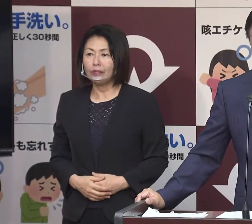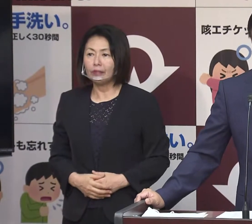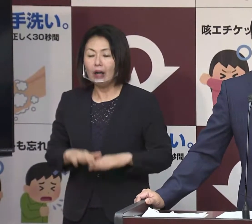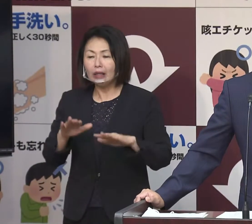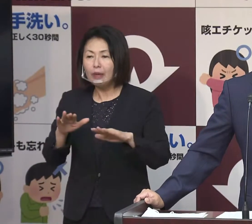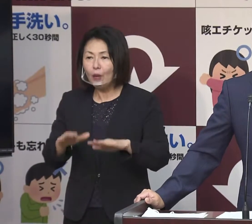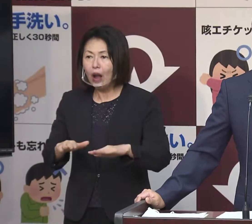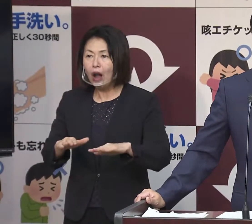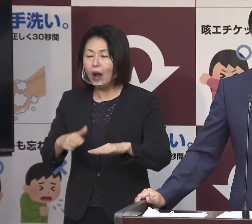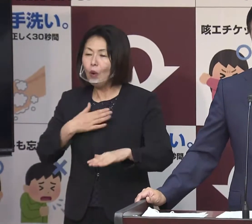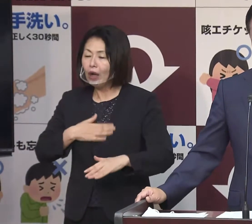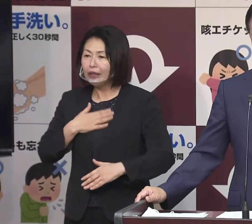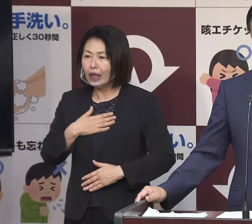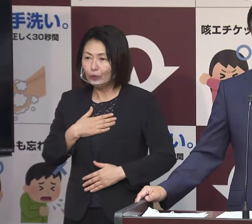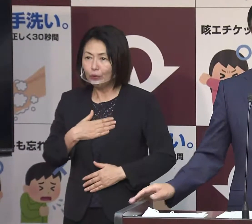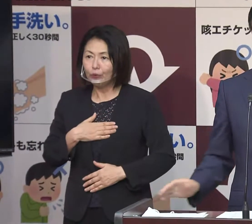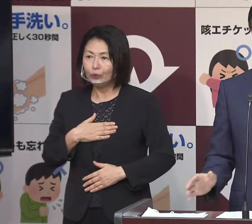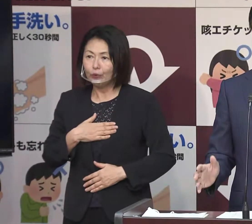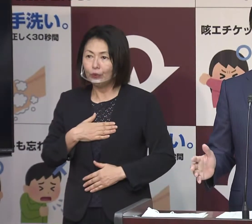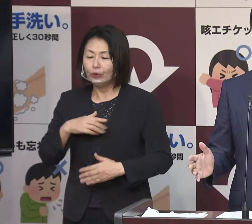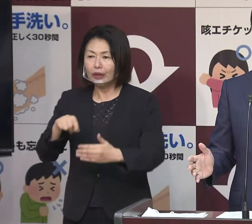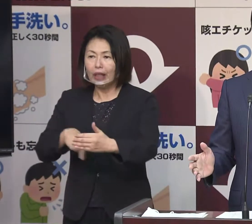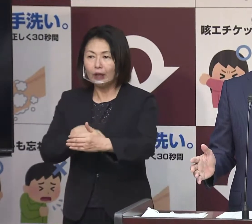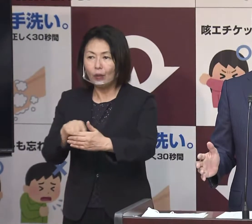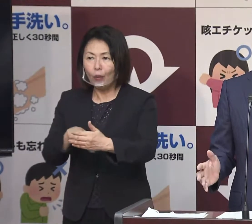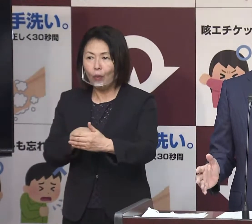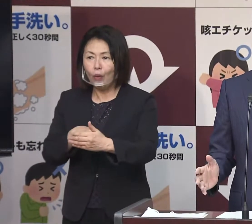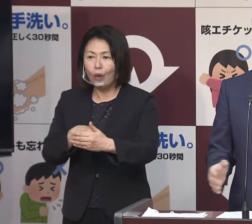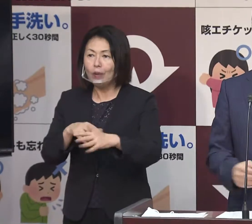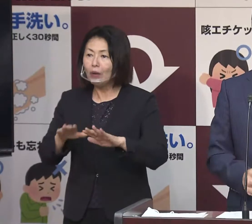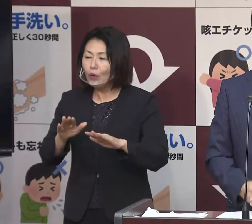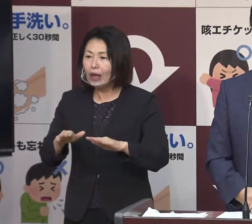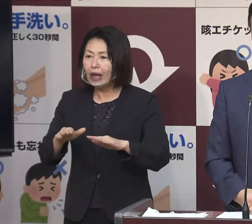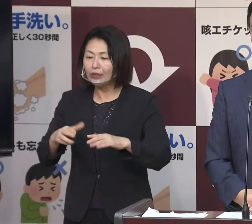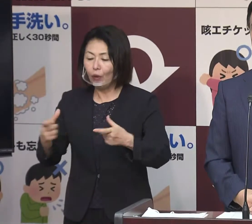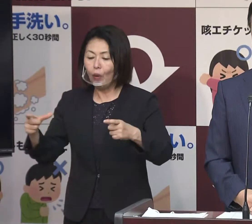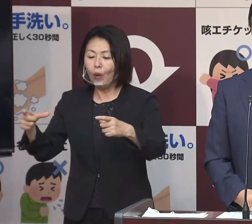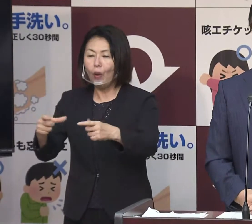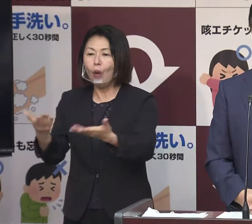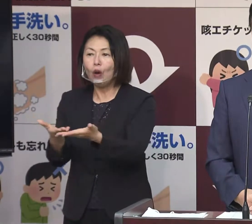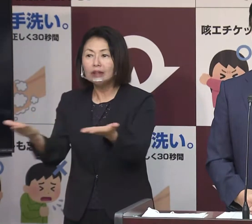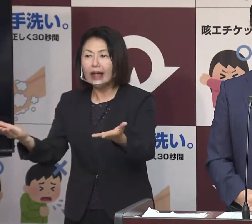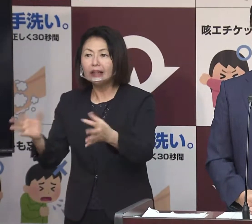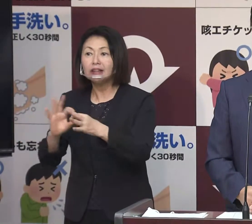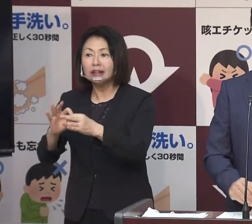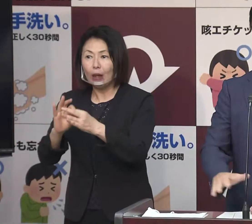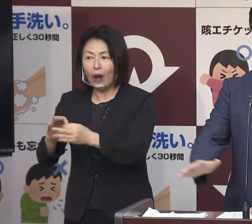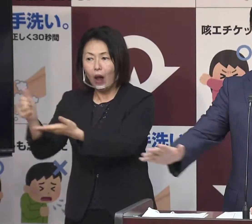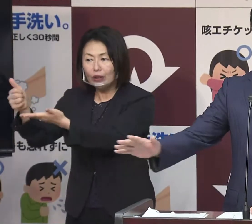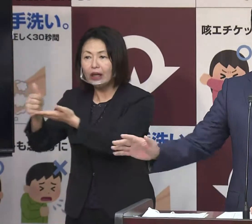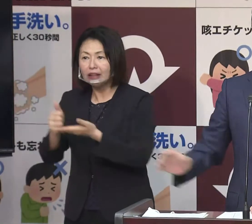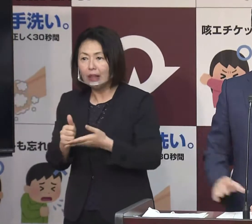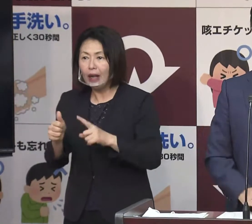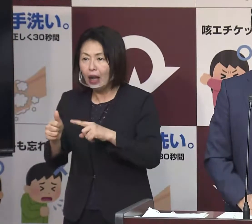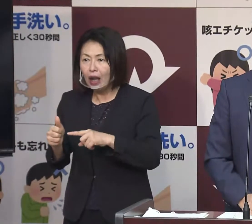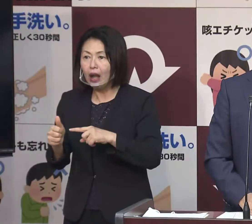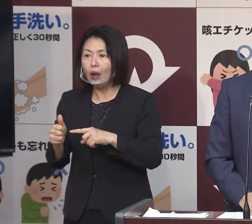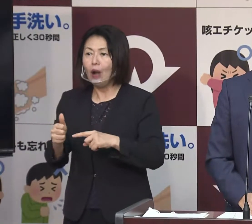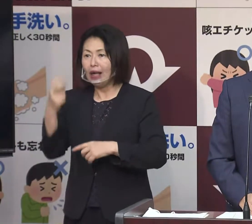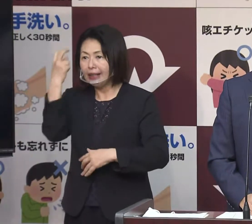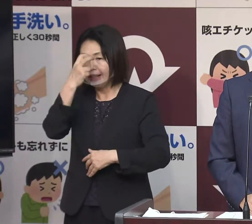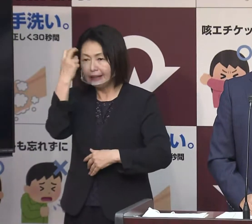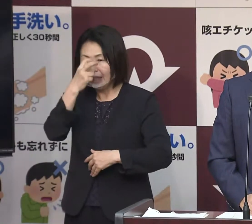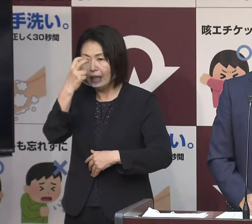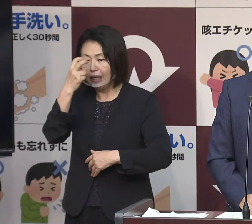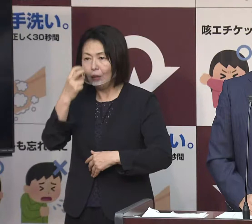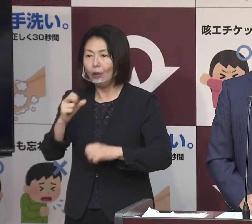今すでに分かっているその今回のお店ですね、クラスターのお店についてはお客さんを把握をして、これ全部検査を今行って